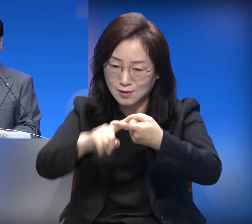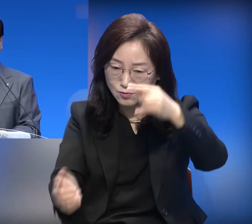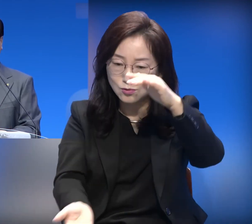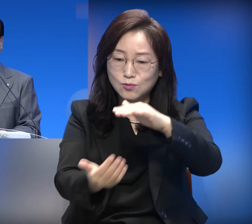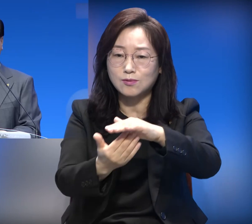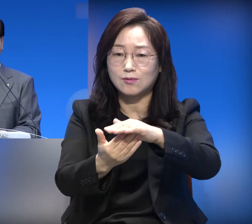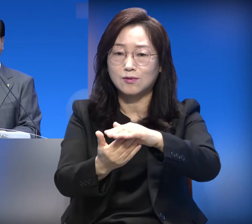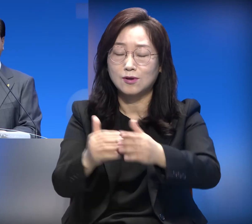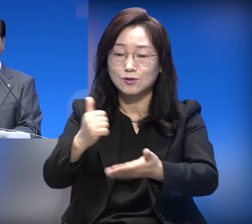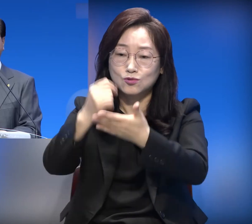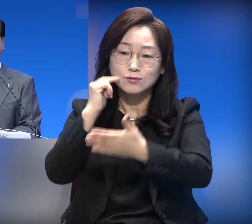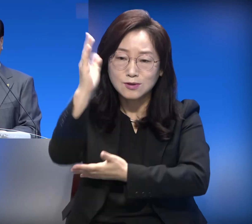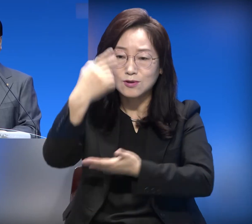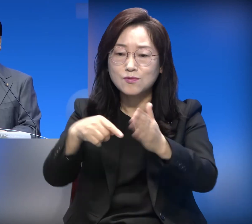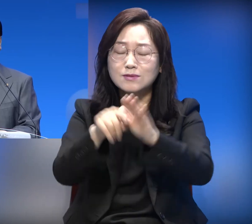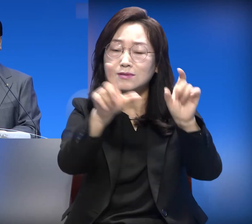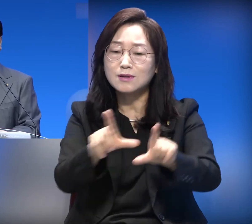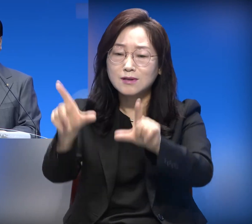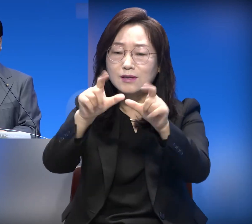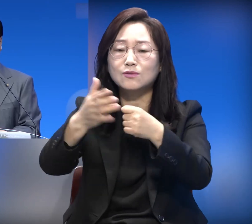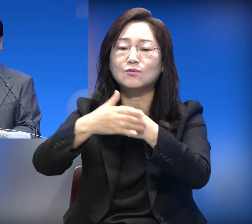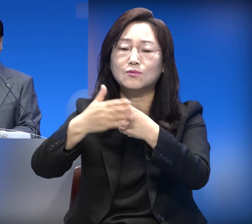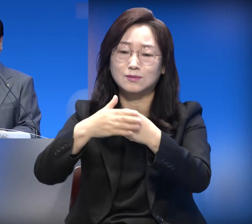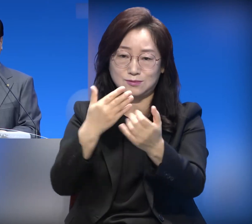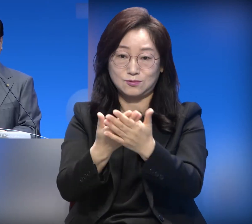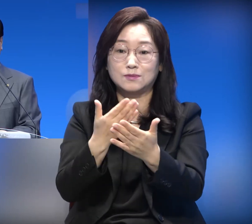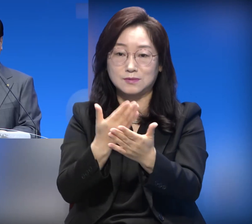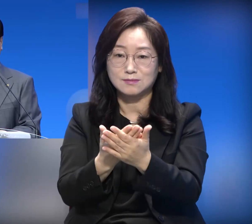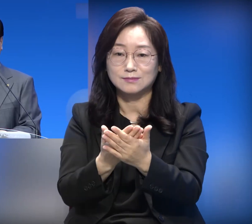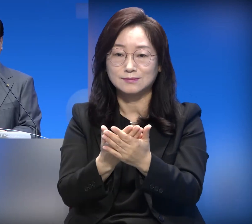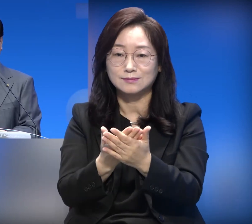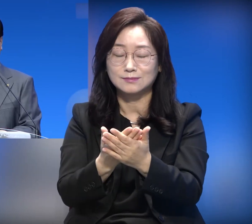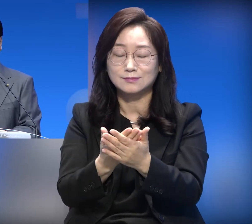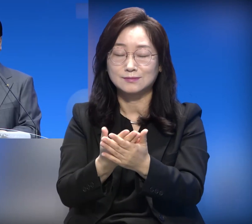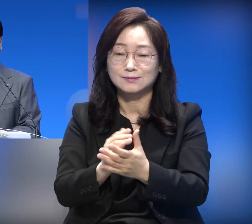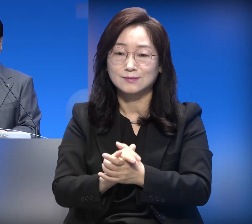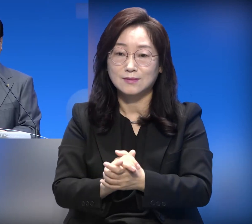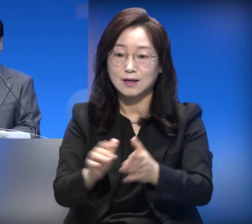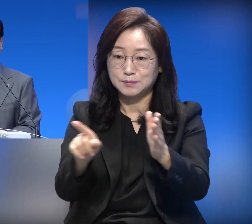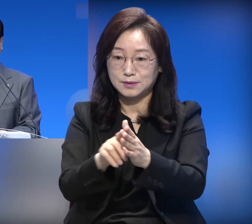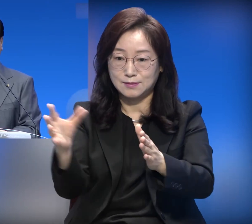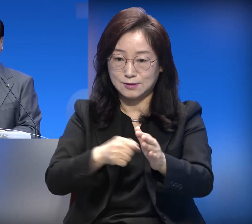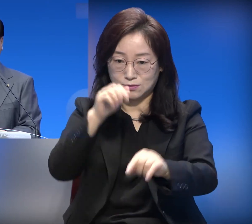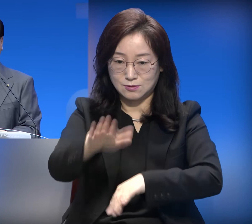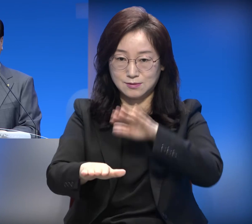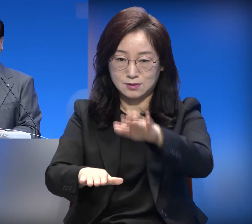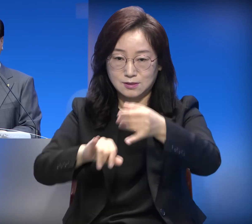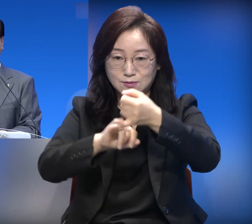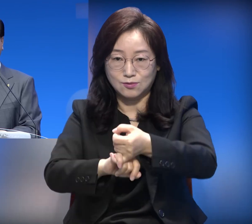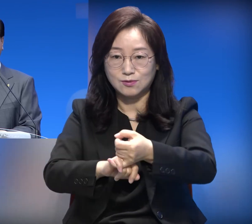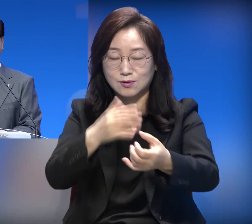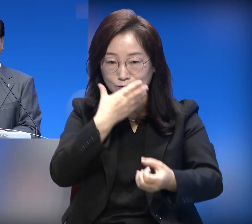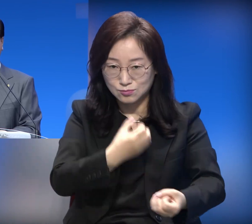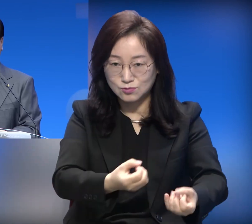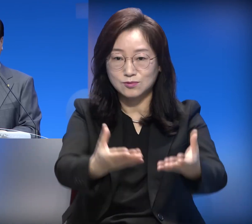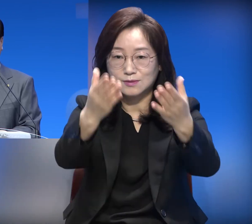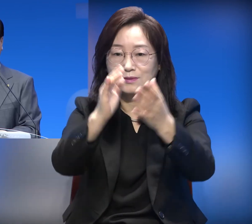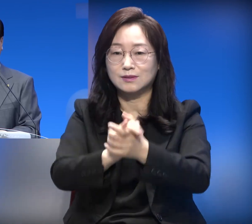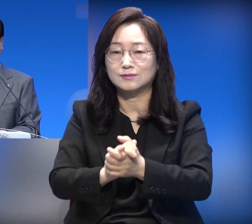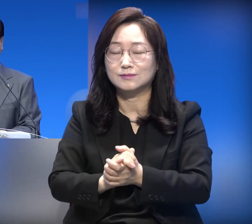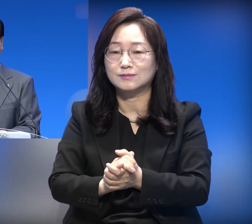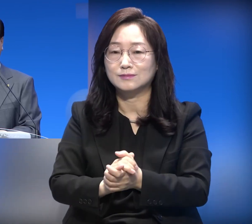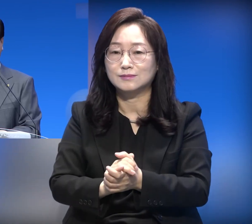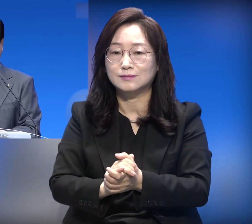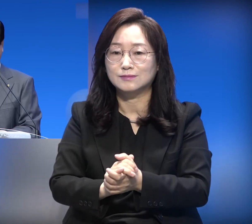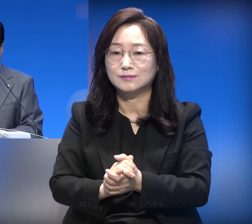주시고 주님의 영광에 살아가는 우리 모두가 되게 하여 주시옵소서. 믿음으로 전해 나가는 여러분 모두가 되기를 주님의 이름으로